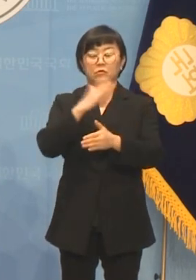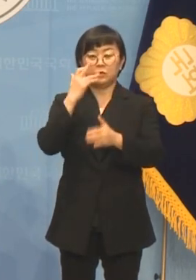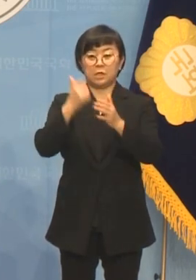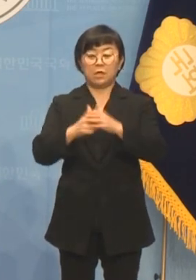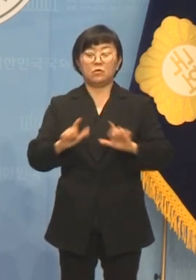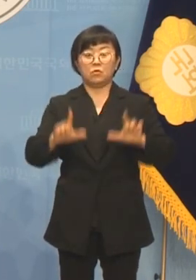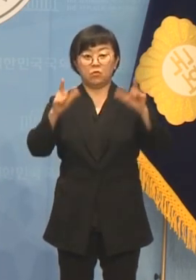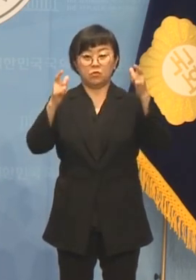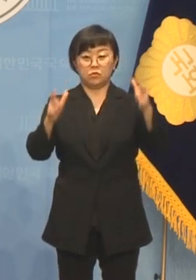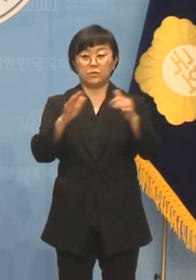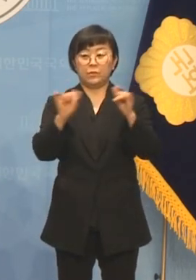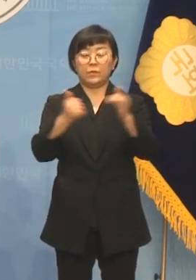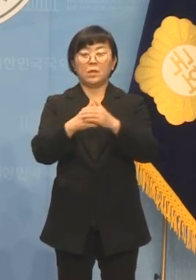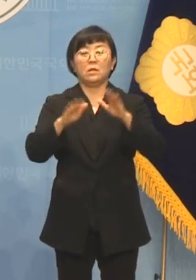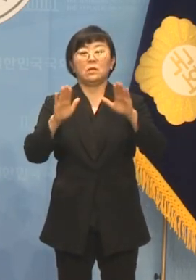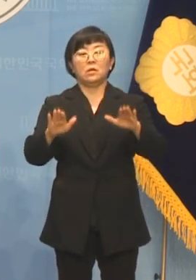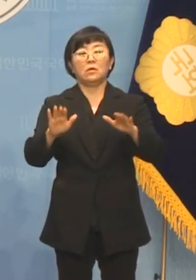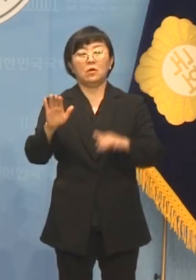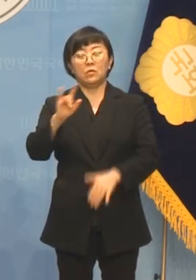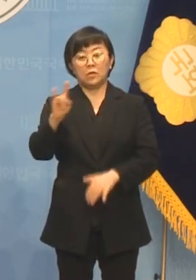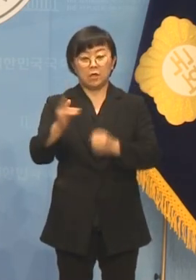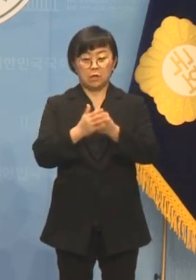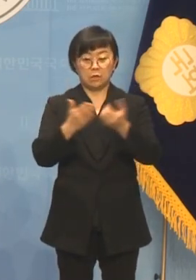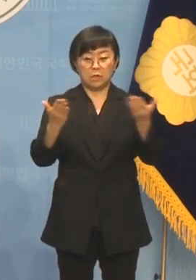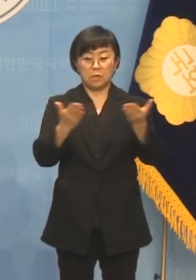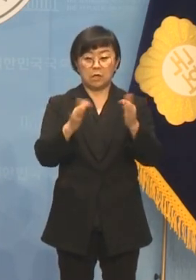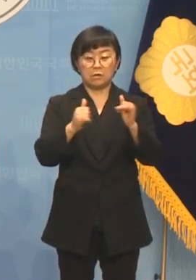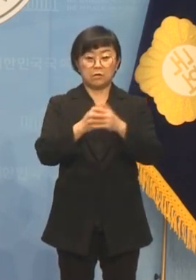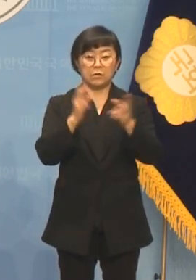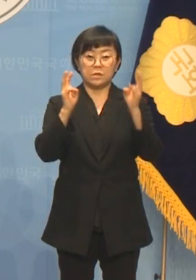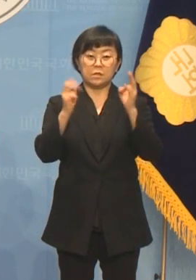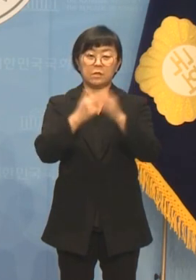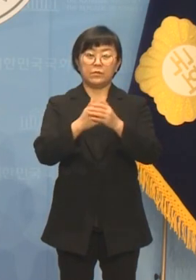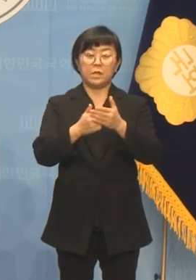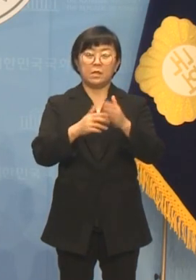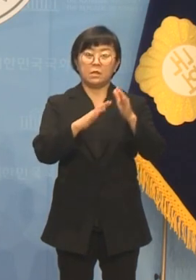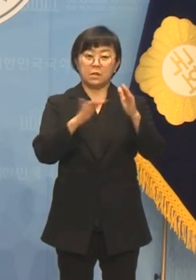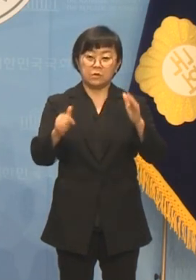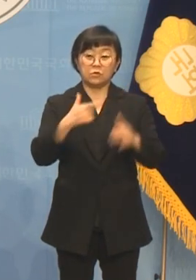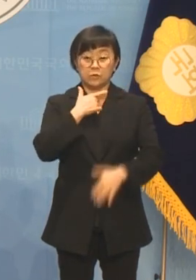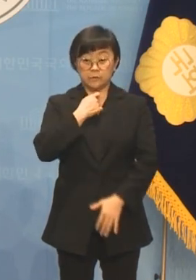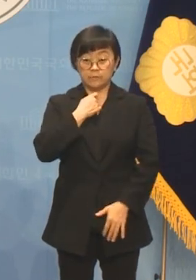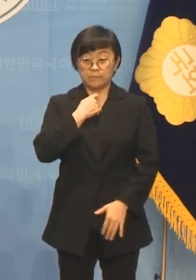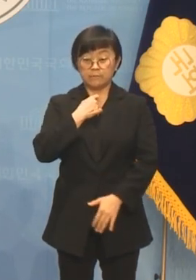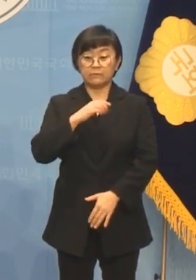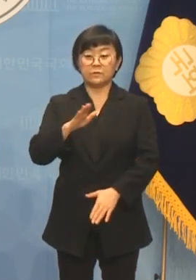동구 주민들, 현대중공업 노동자와 그 가족들의 간절한 바람이